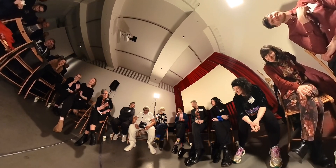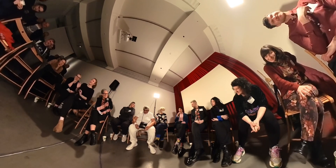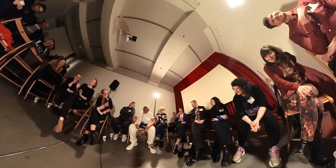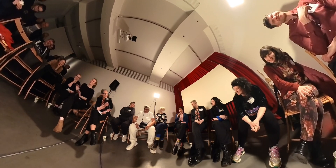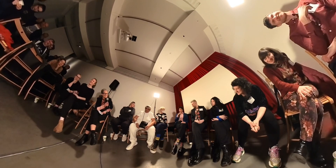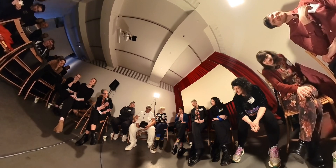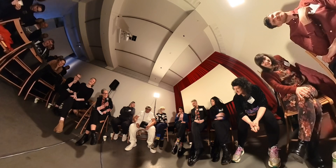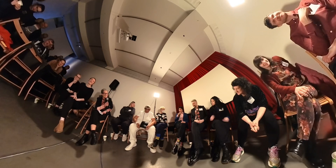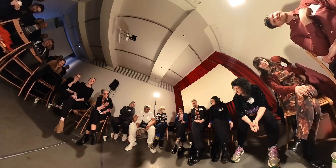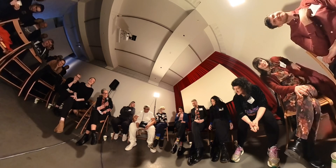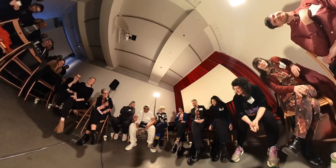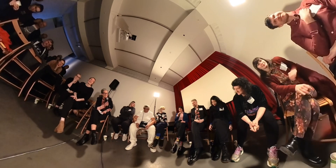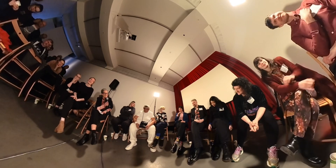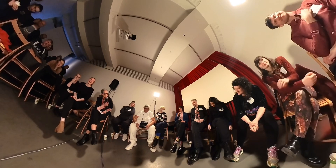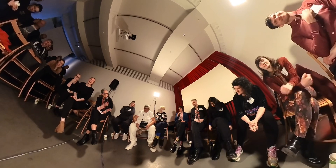No